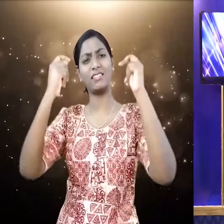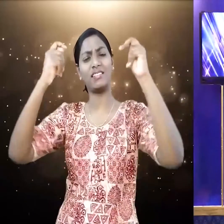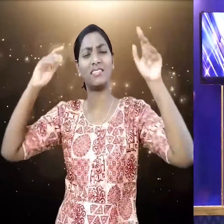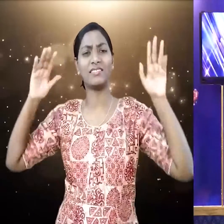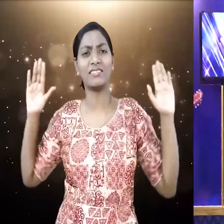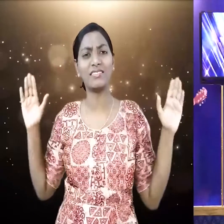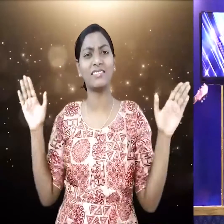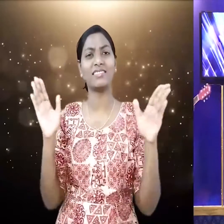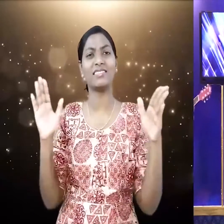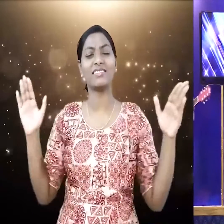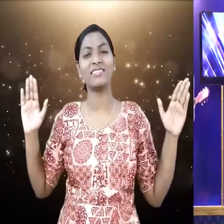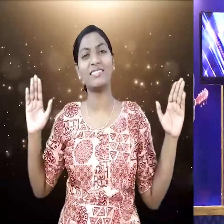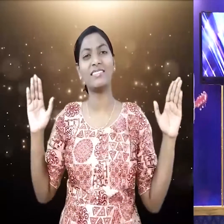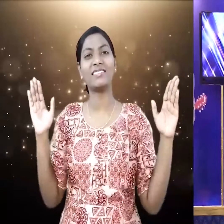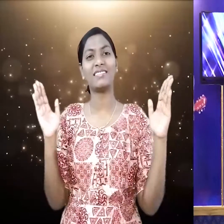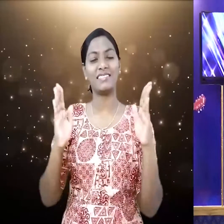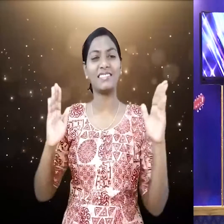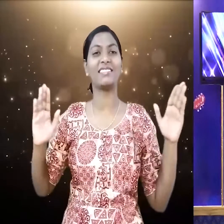मैं उड़ता